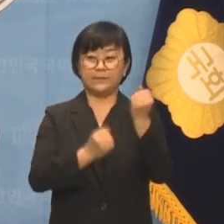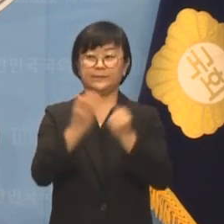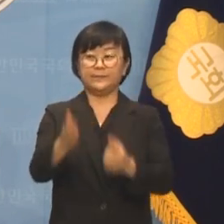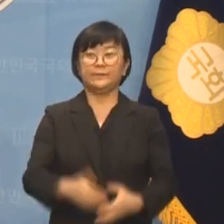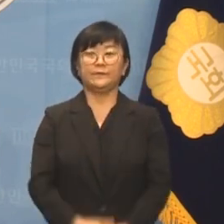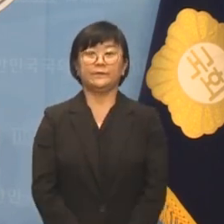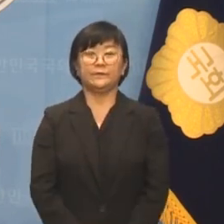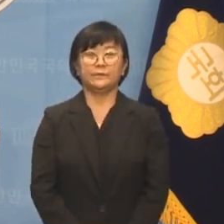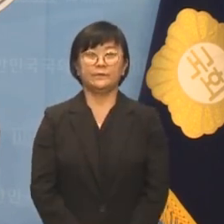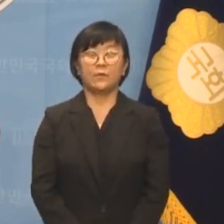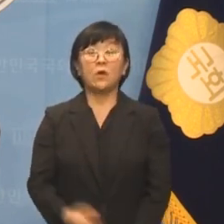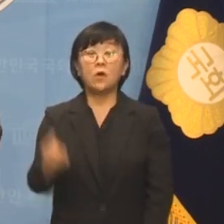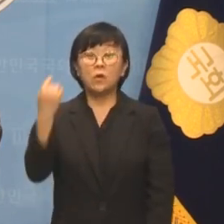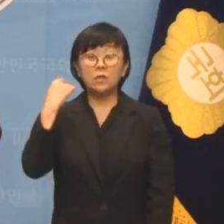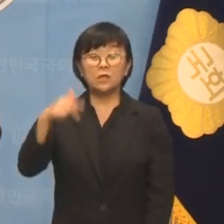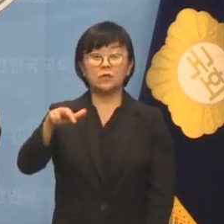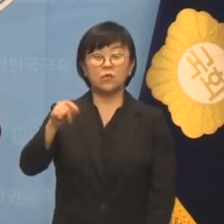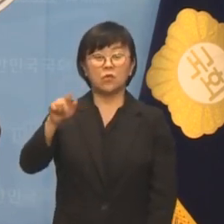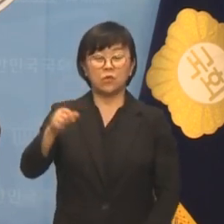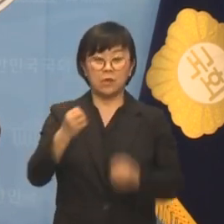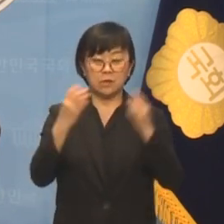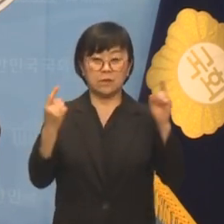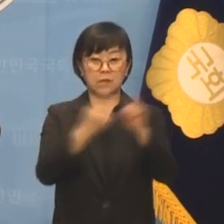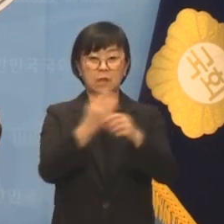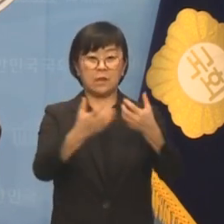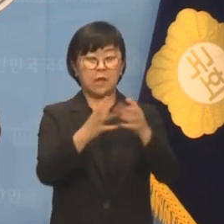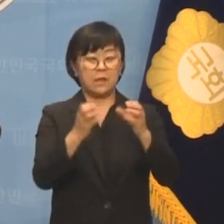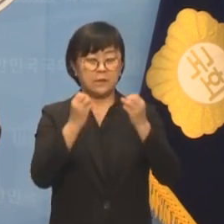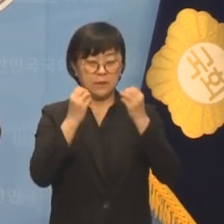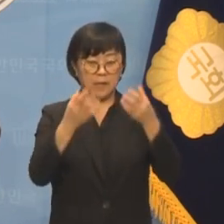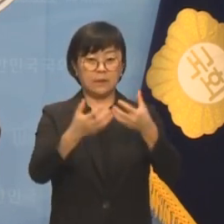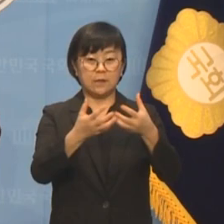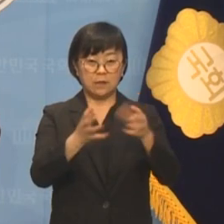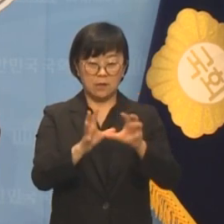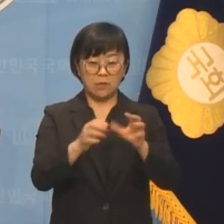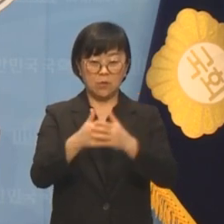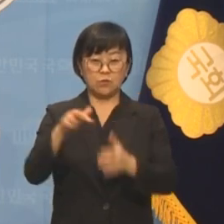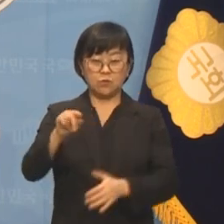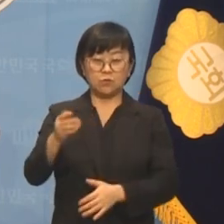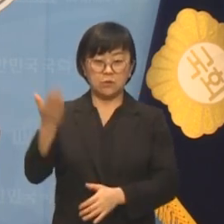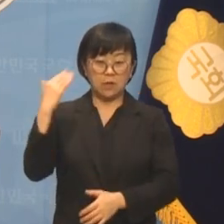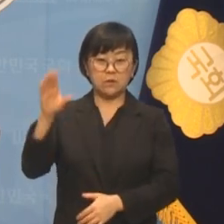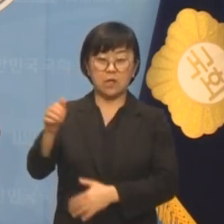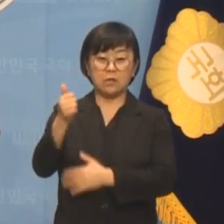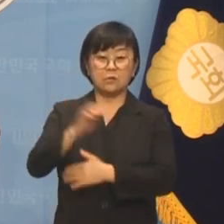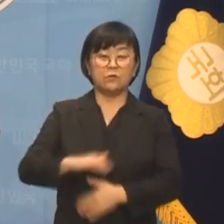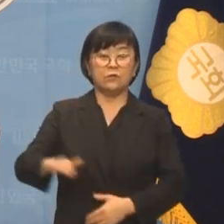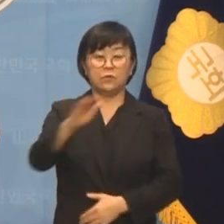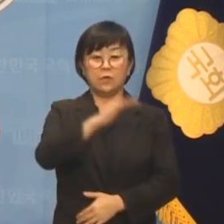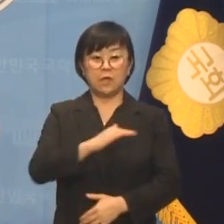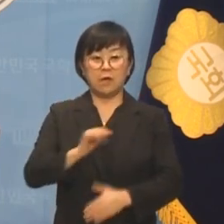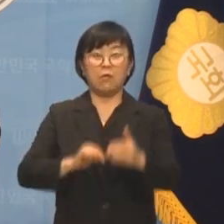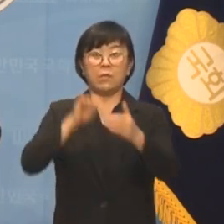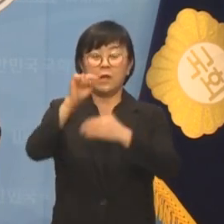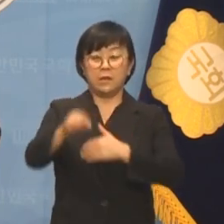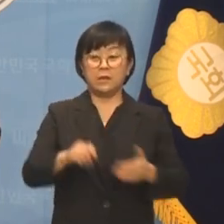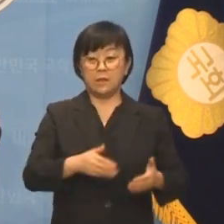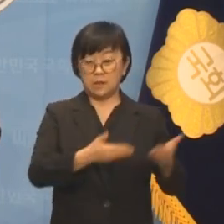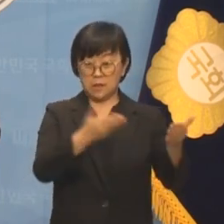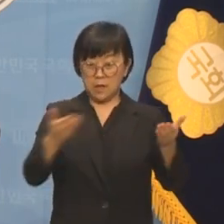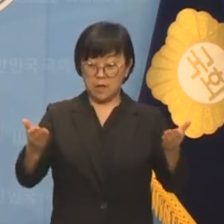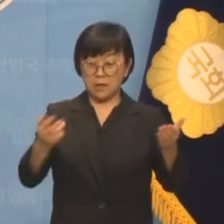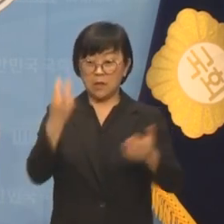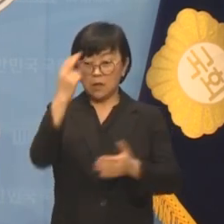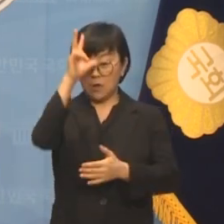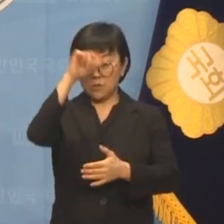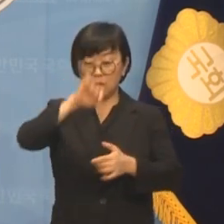시작하겠습니다 어제 조국 혁신당 창당대회에서 조국 전장관이 우리가 건너야 할 강은